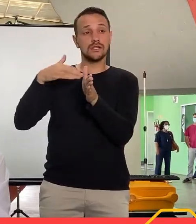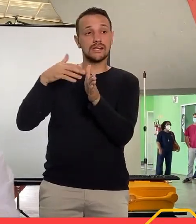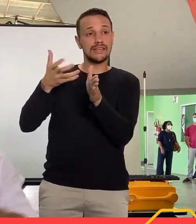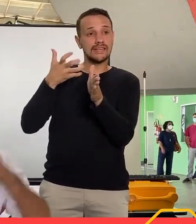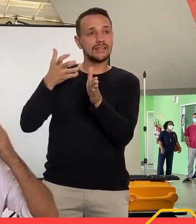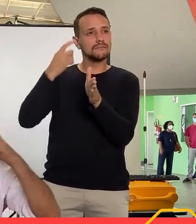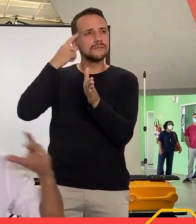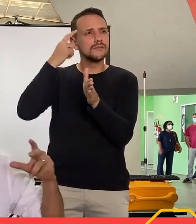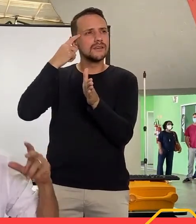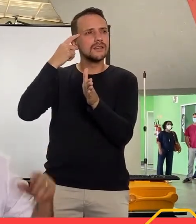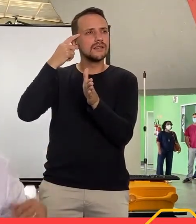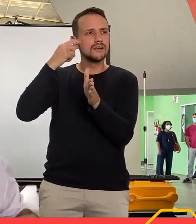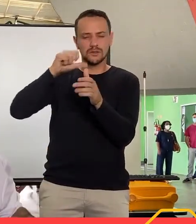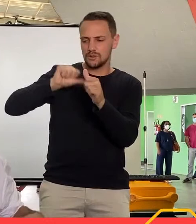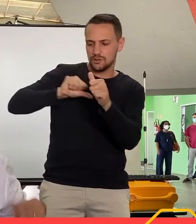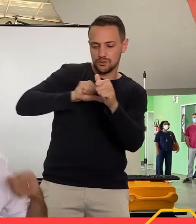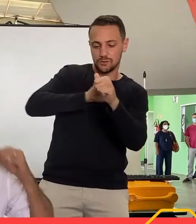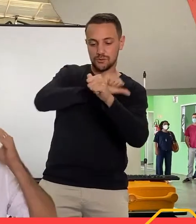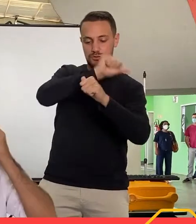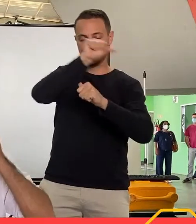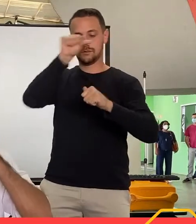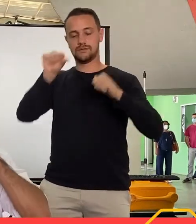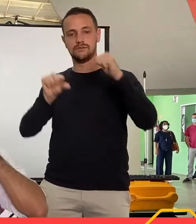que, em primeiro lugar, não tem mais unidade.